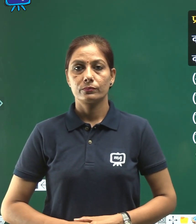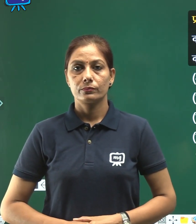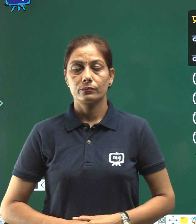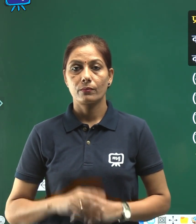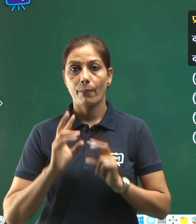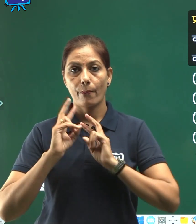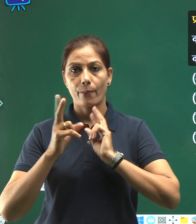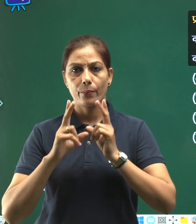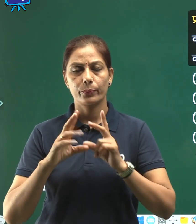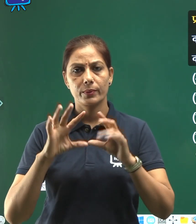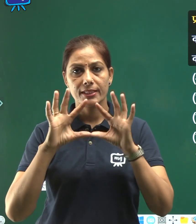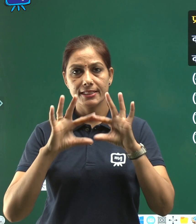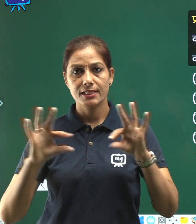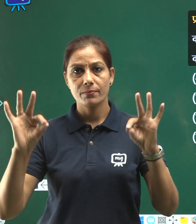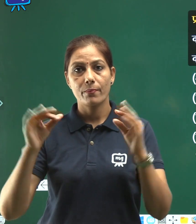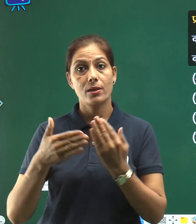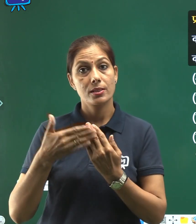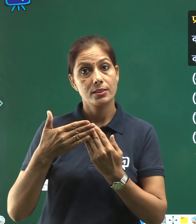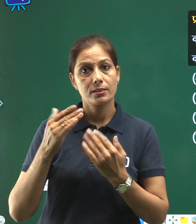बात सीधी थी पर